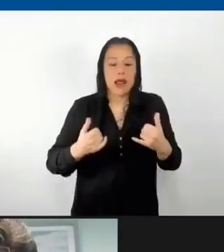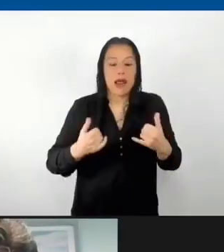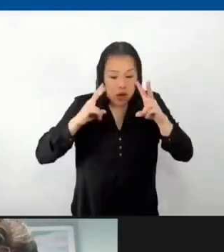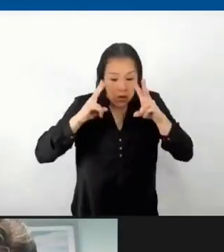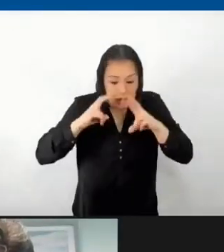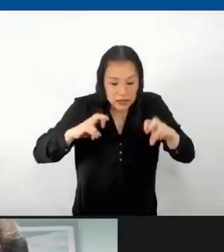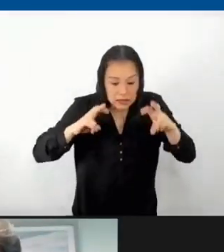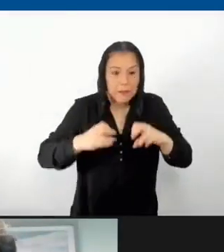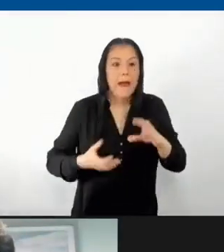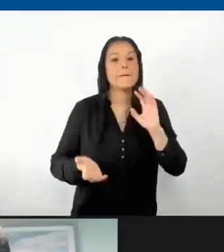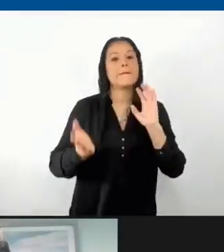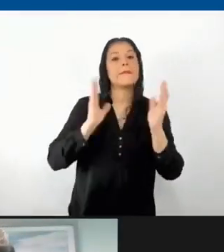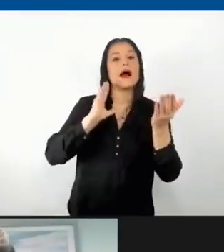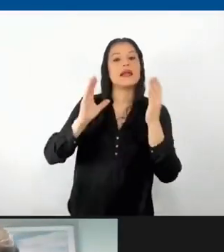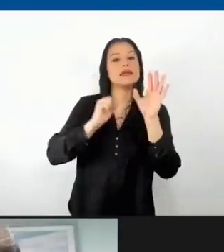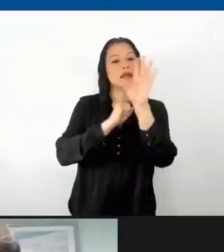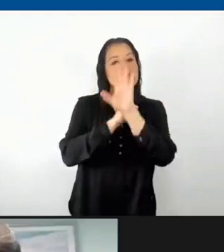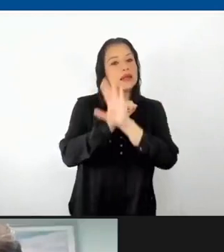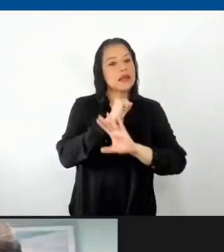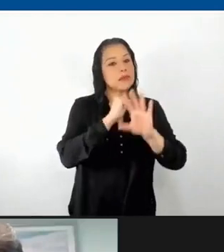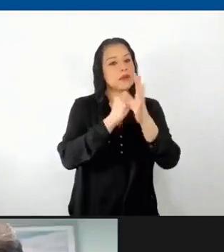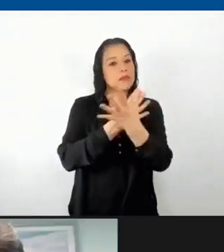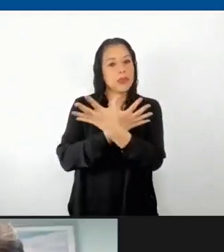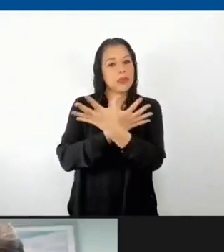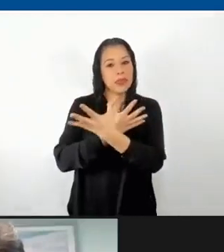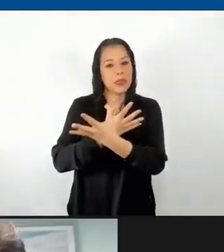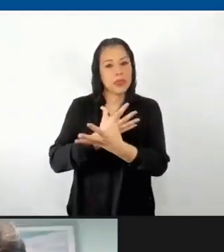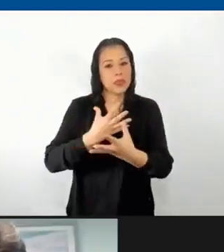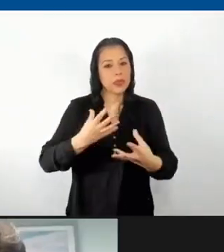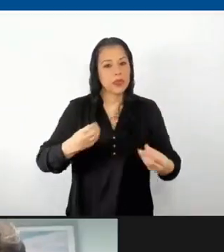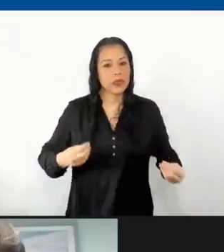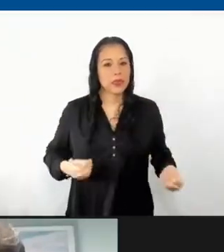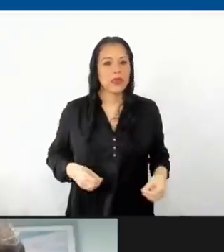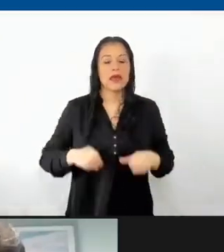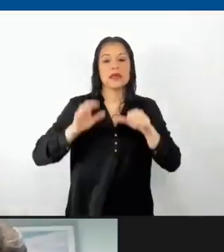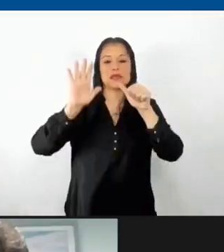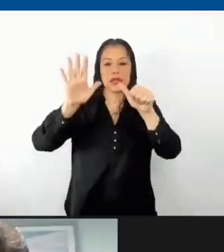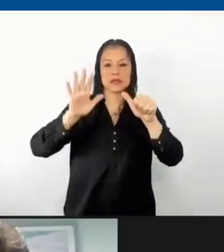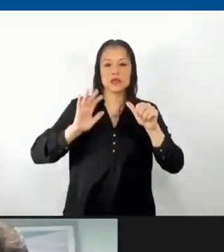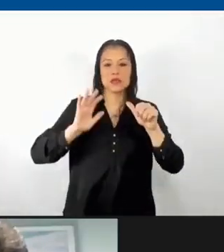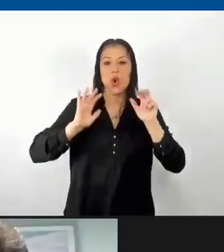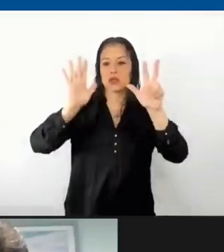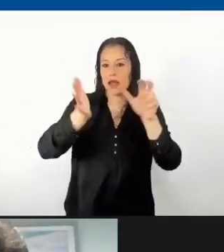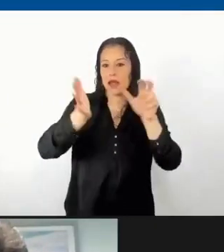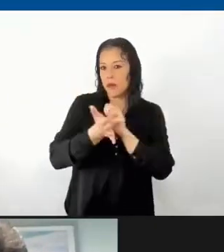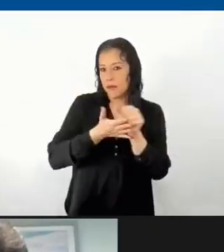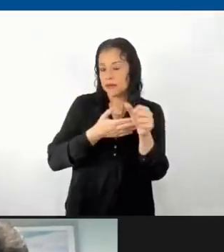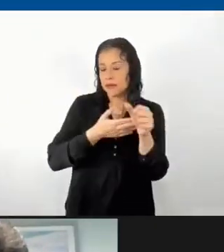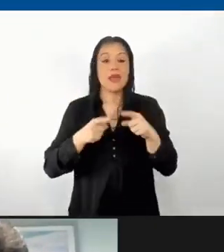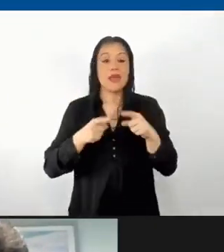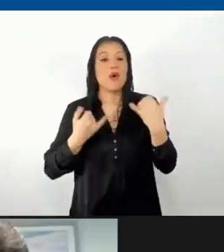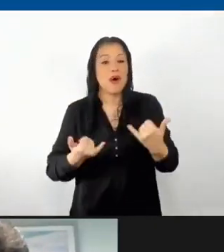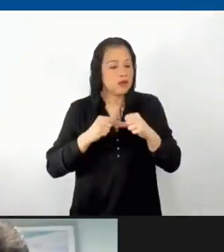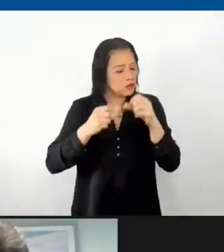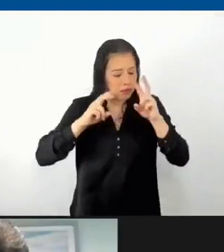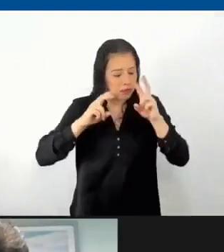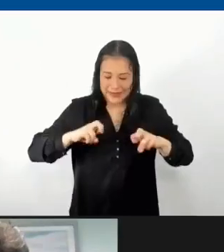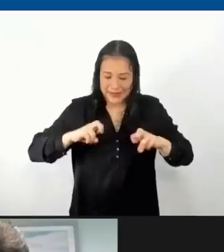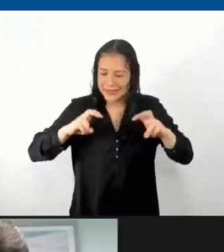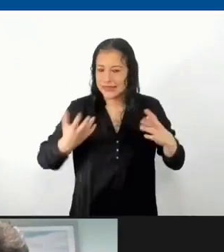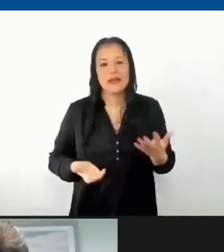es que parece que la inmunidad se desvanece alrededor del sexto, octavo mes, pero eso está en pleno estudio. Así es